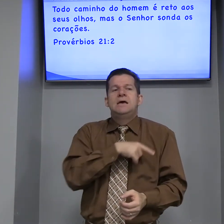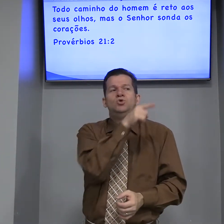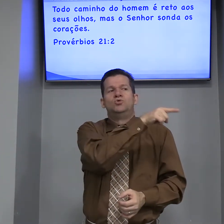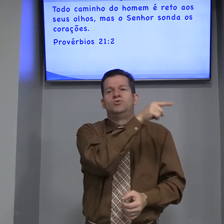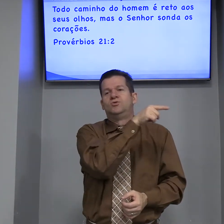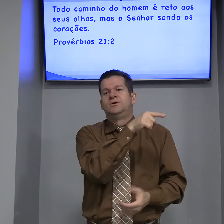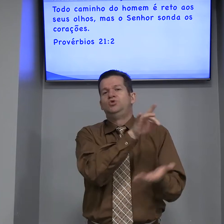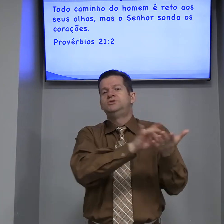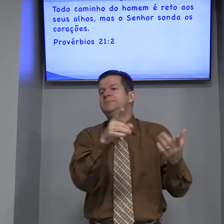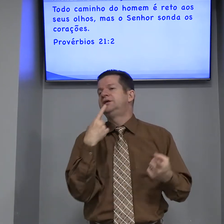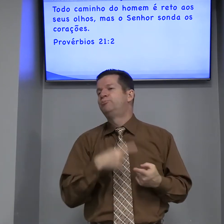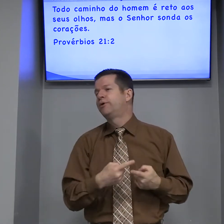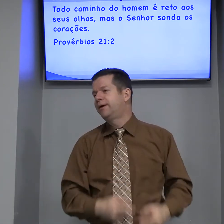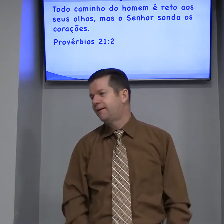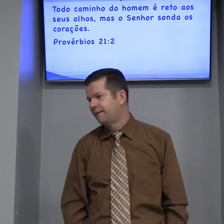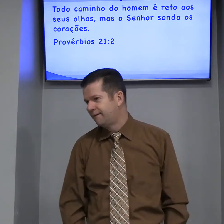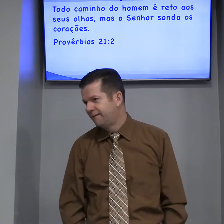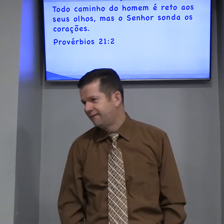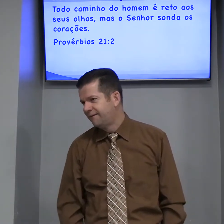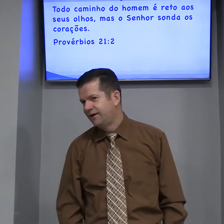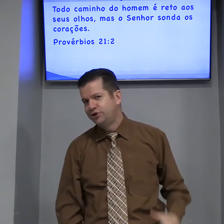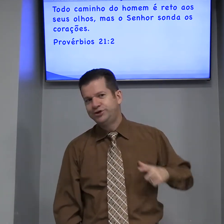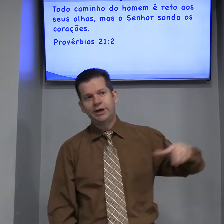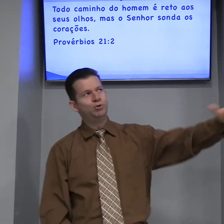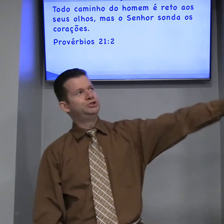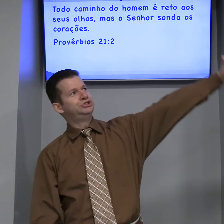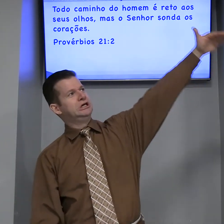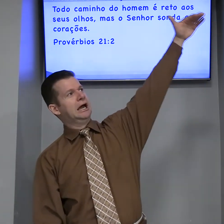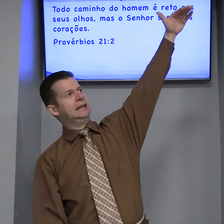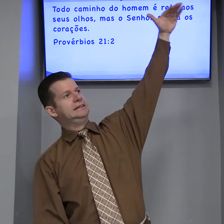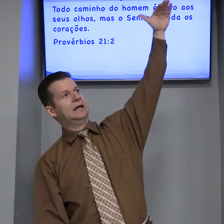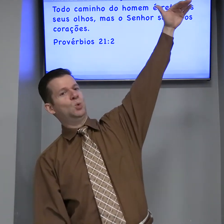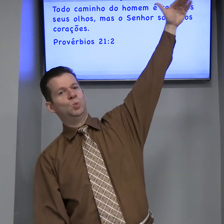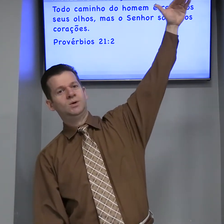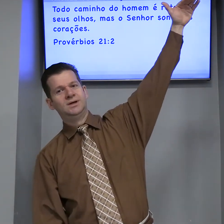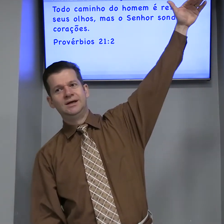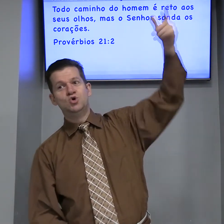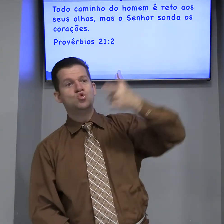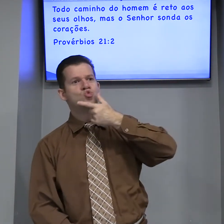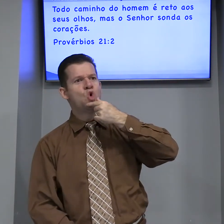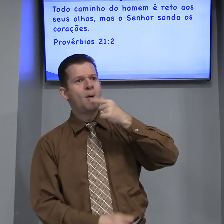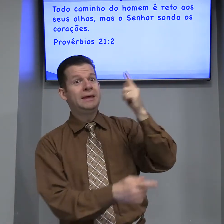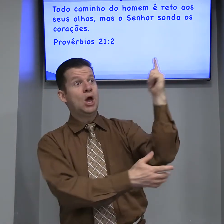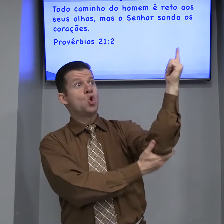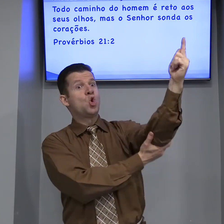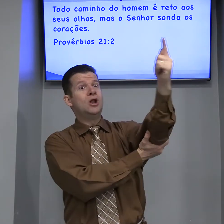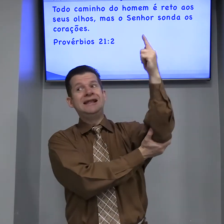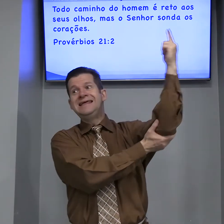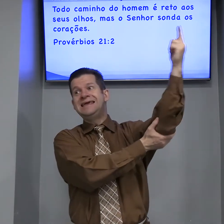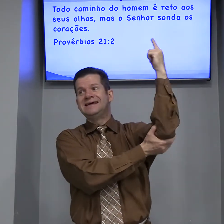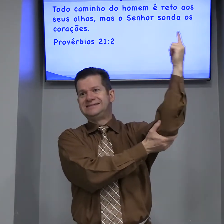medo dos inimigos, por quê? Tinha um gigantão, um homem,